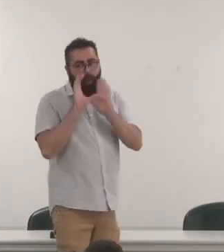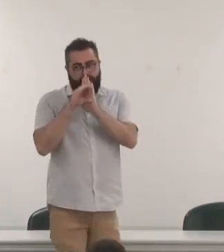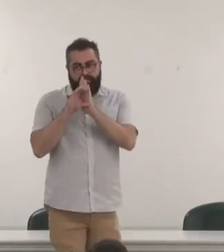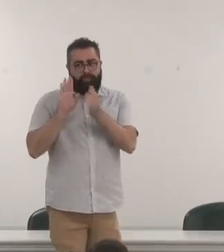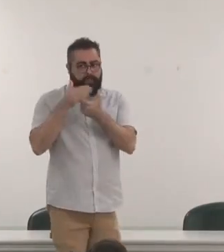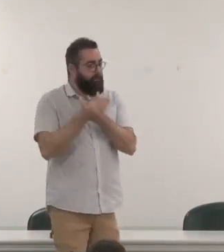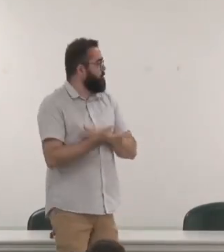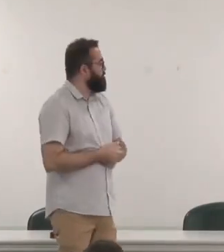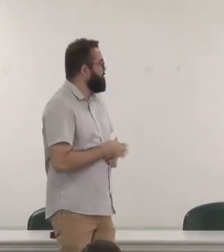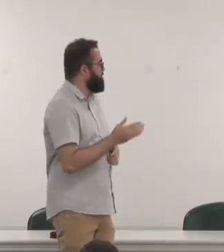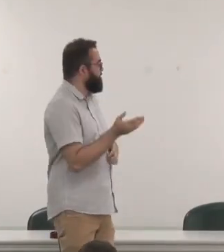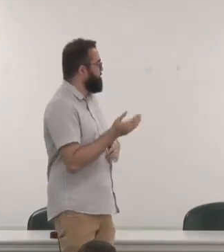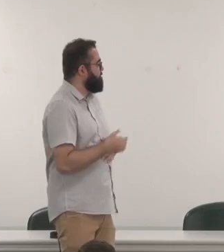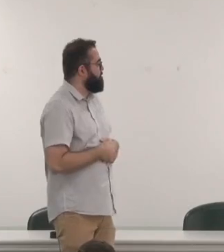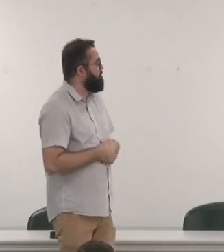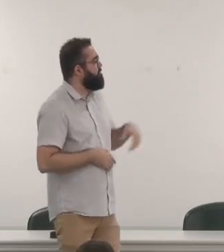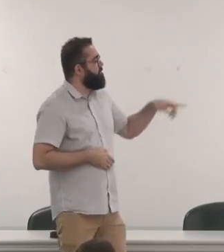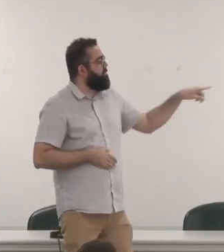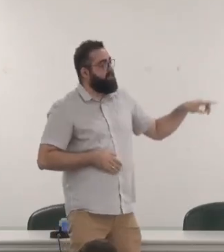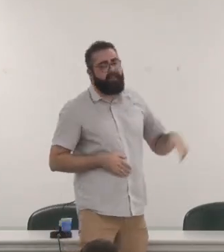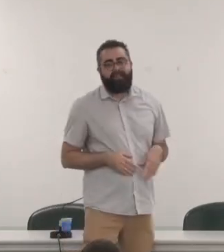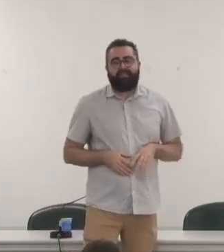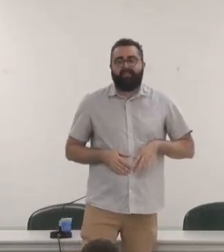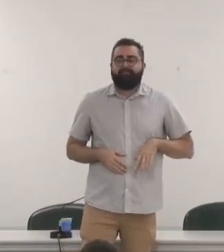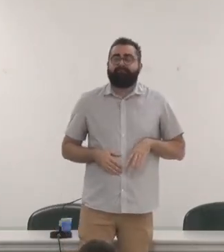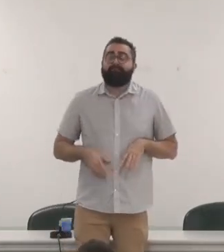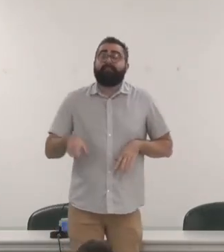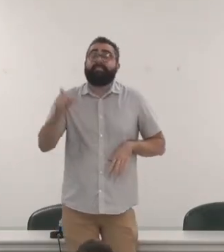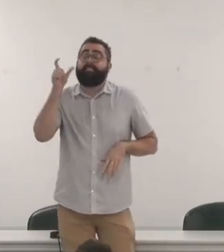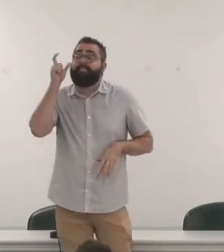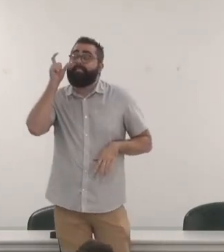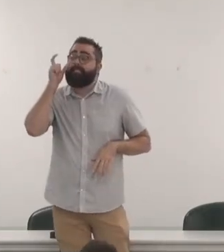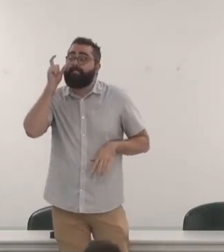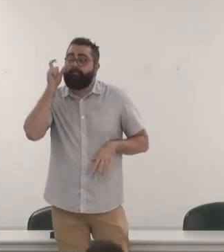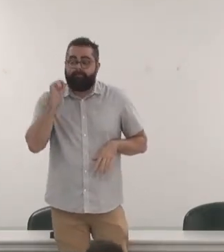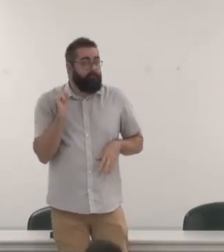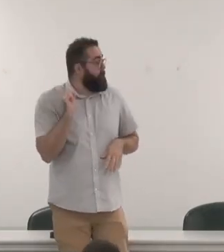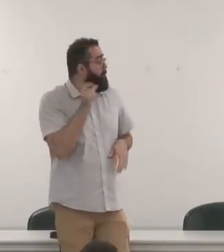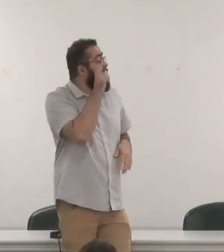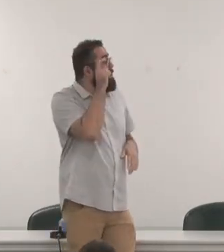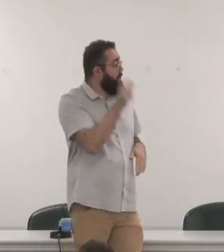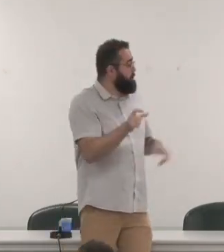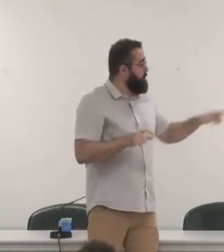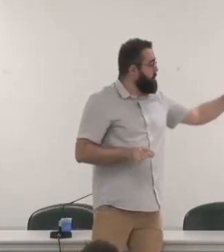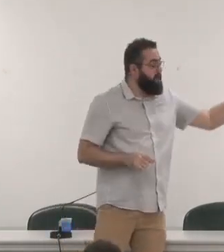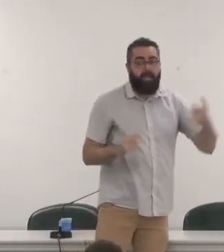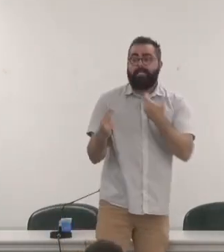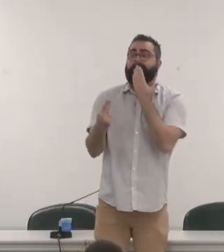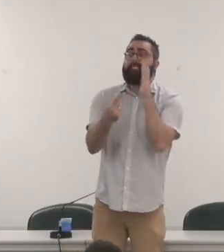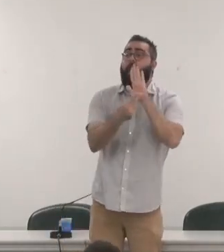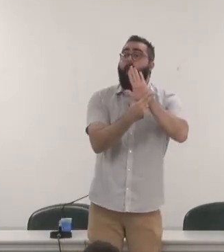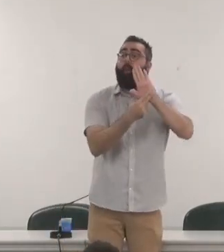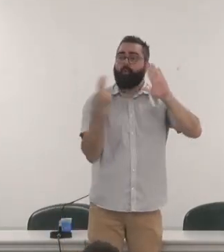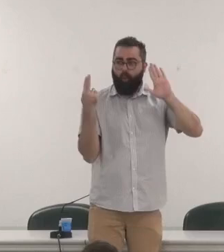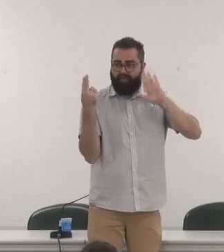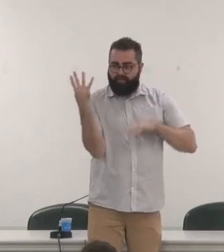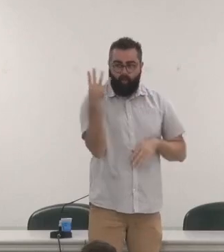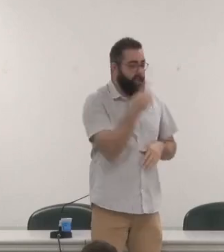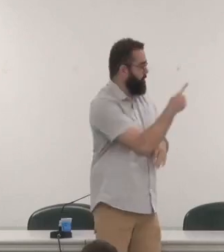Bem, então, o termo aqui utilizado, línguas de sinais emergentes, é conceitualizado através